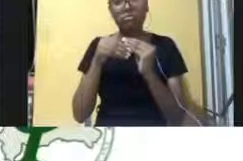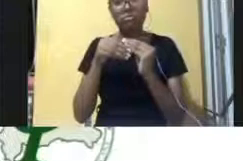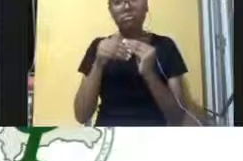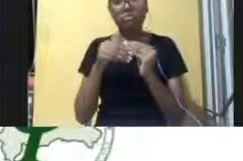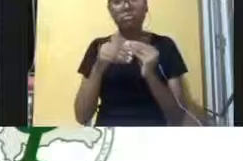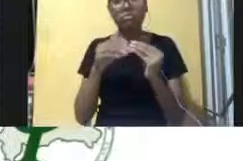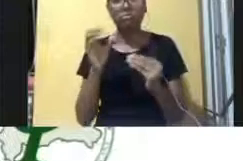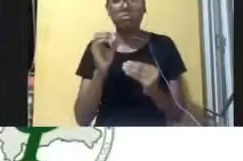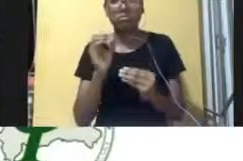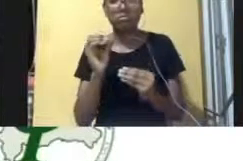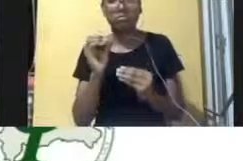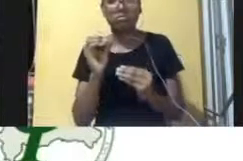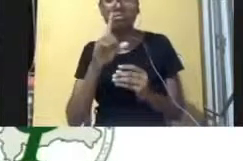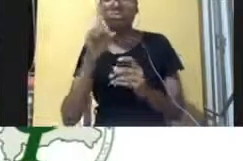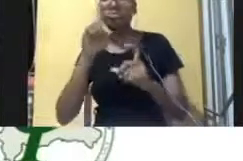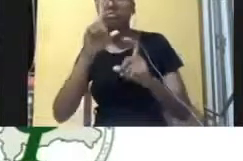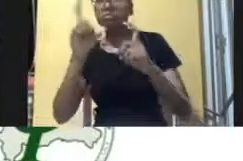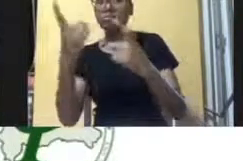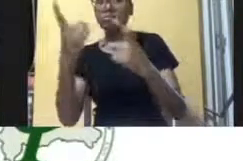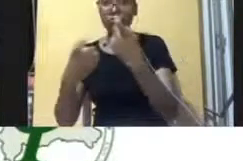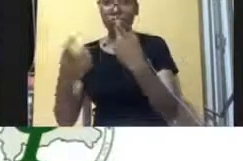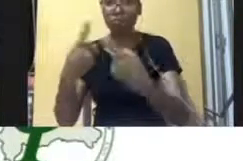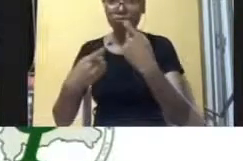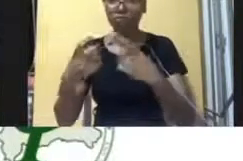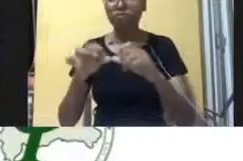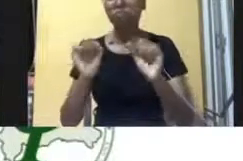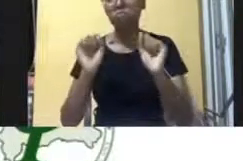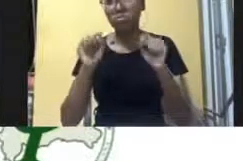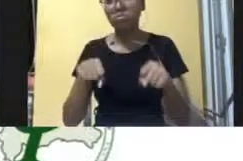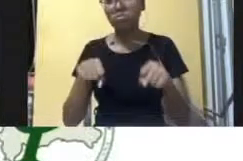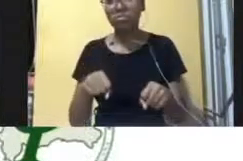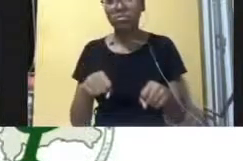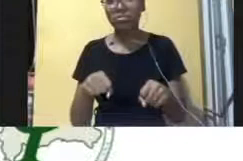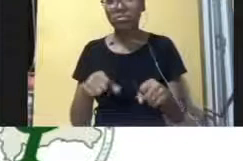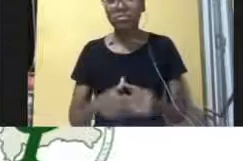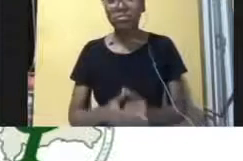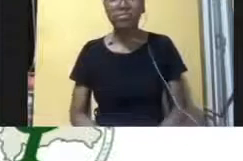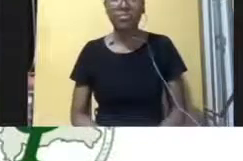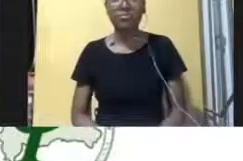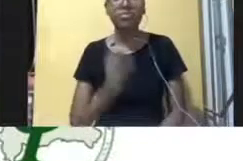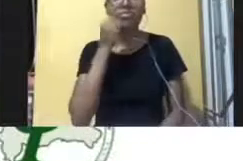algunas preguntas que hemos ido recolectando. Sonia.